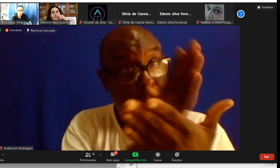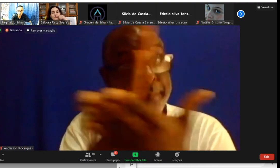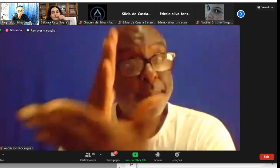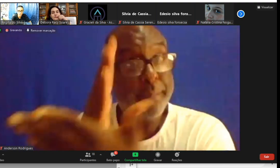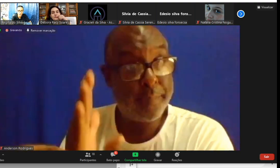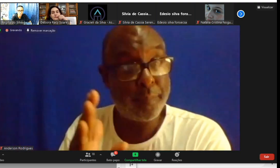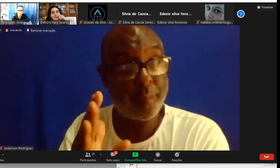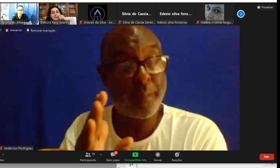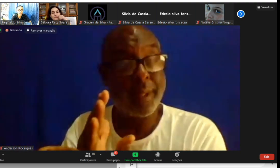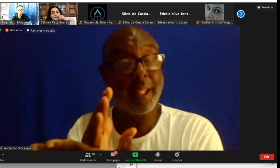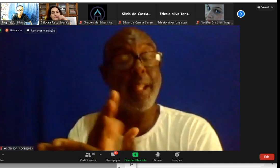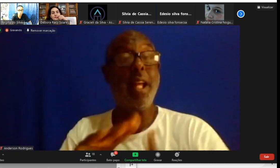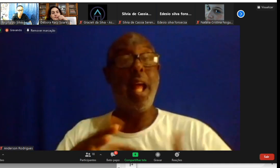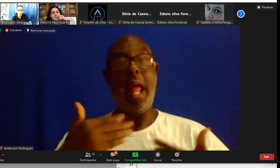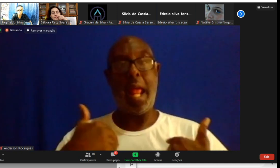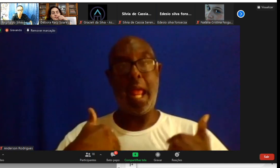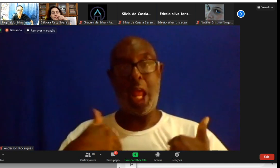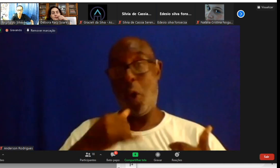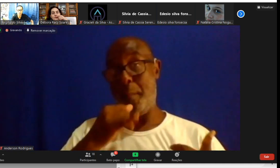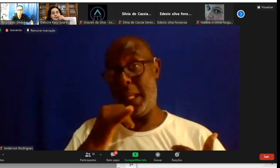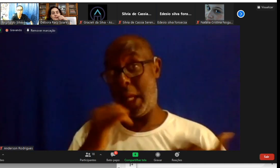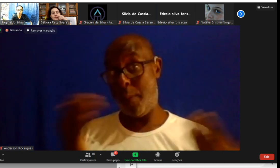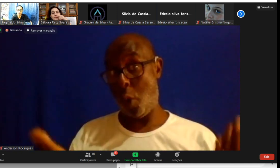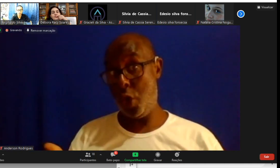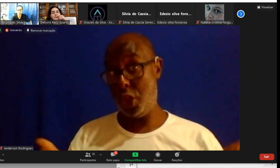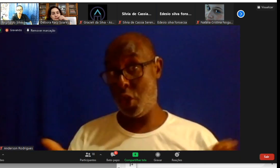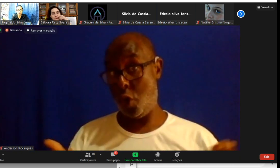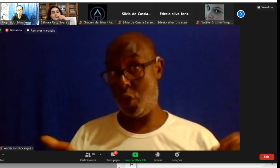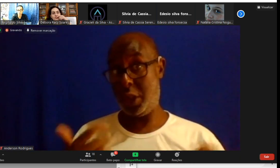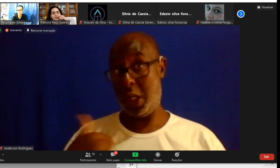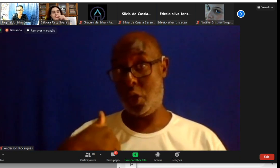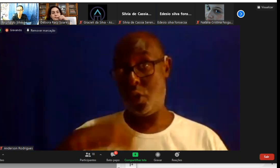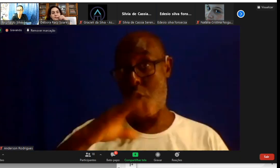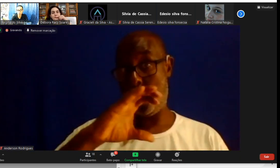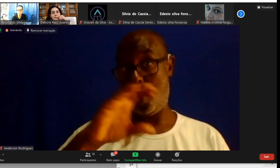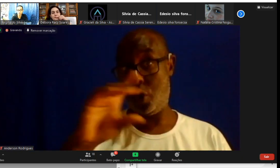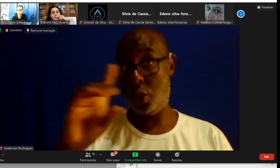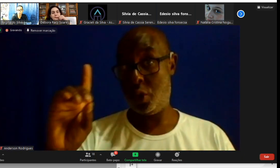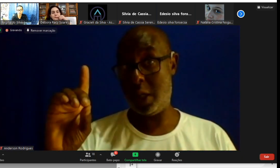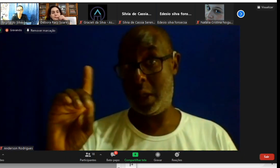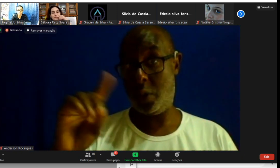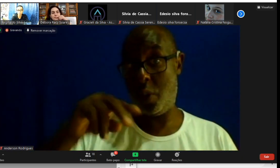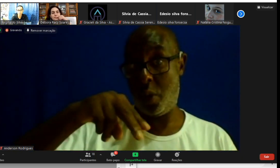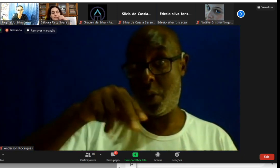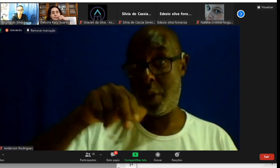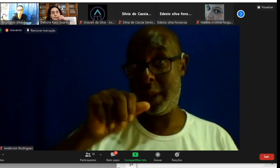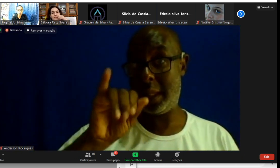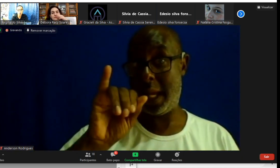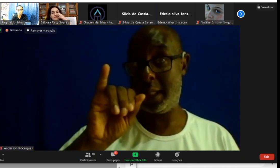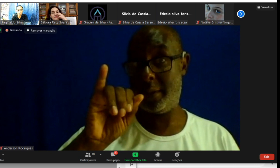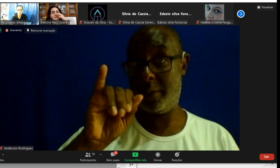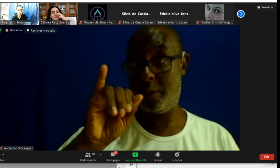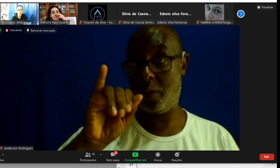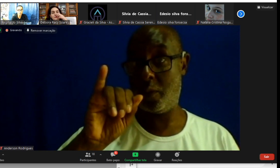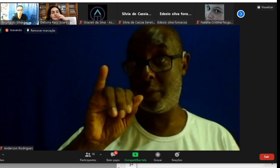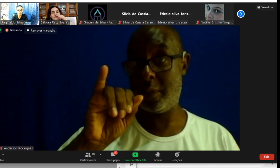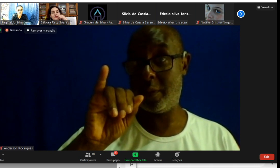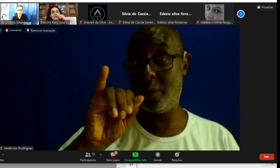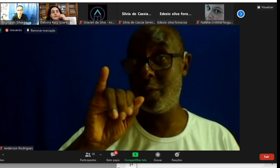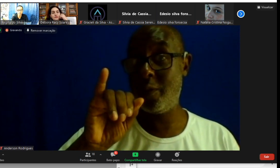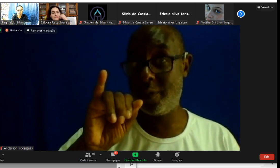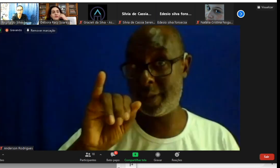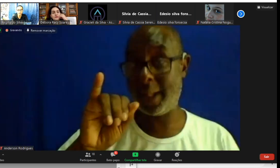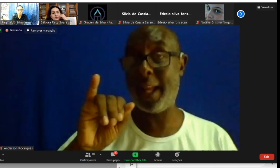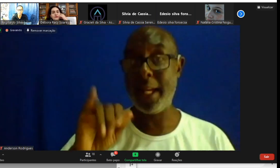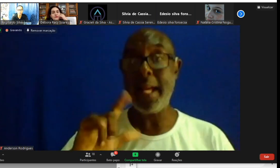No passado, alguns surdos sofreram. Eu, por exemplo, eu sou um coordenador do